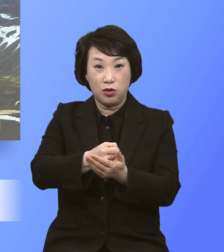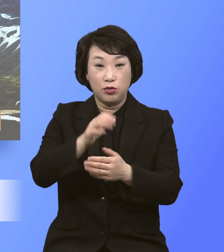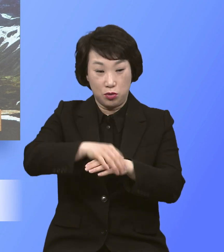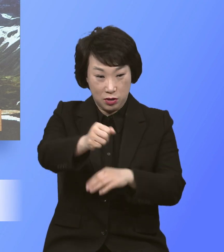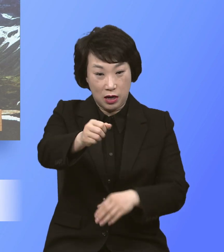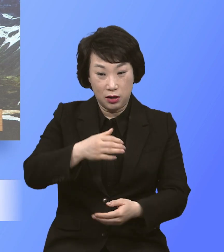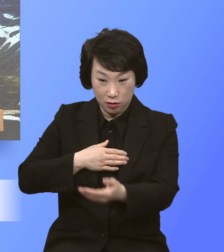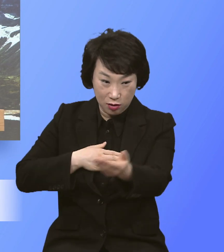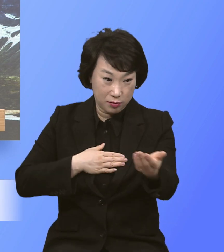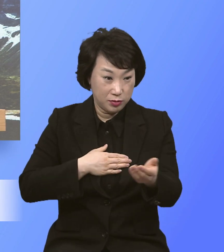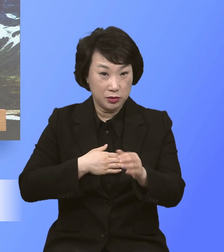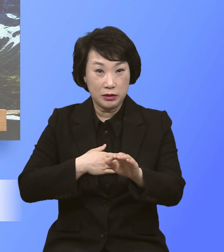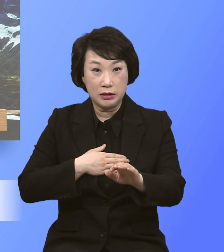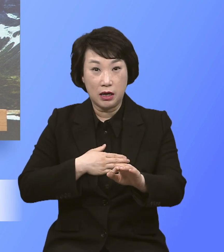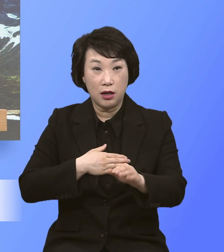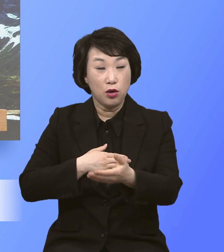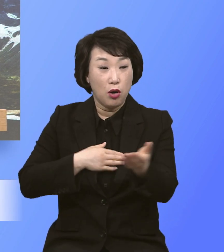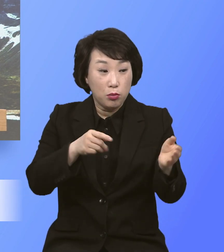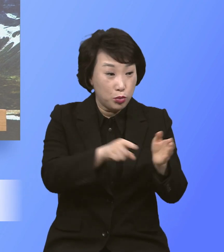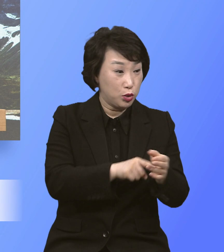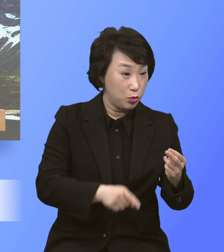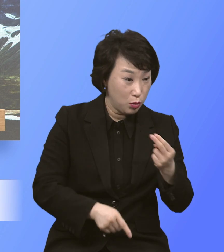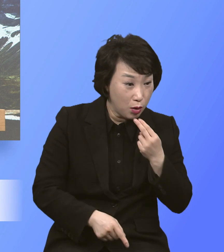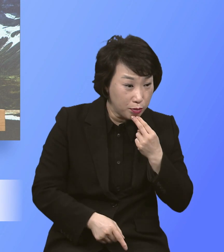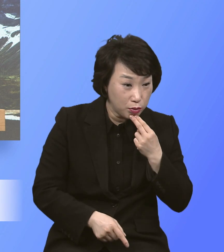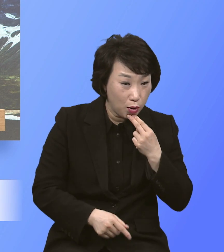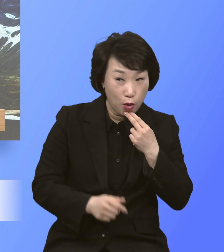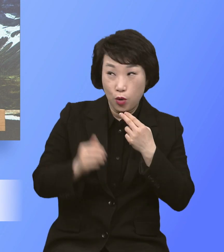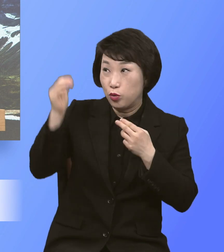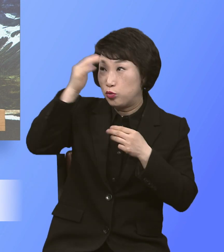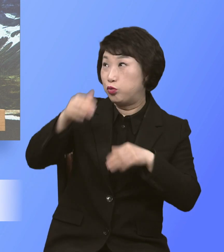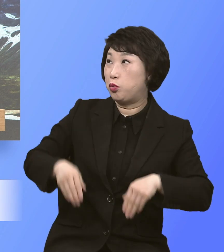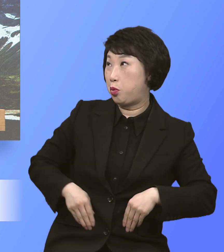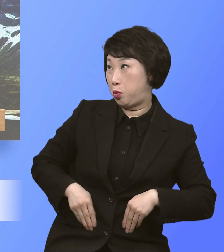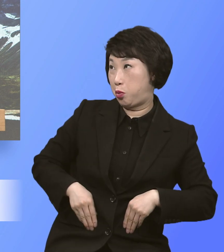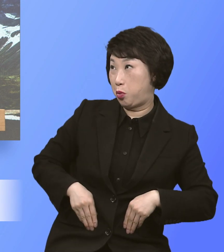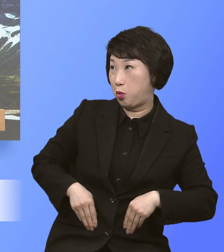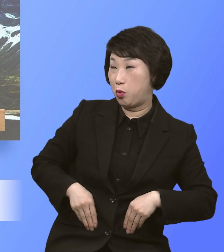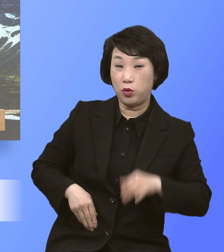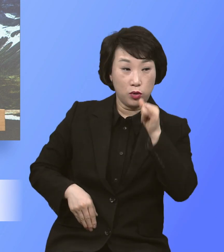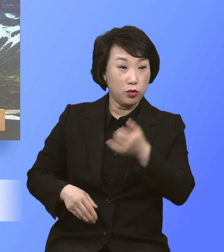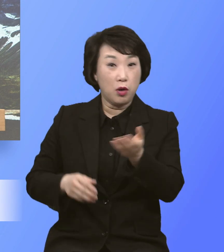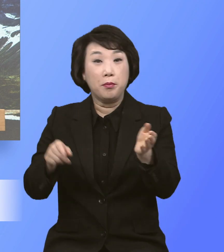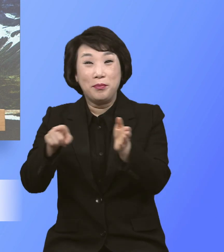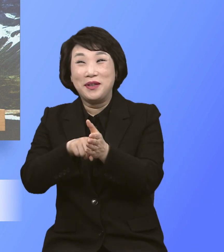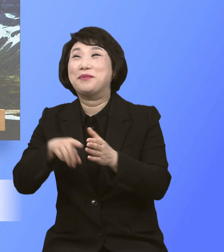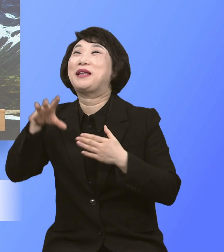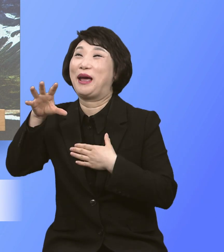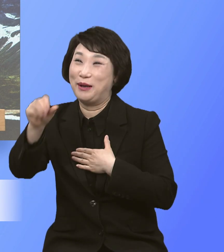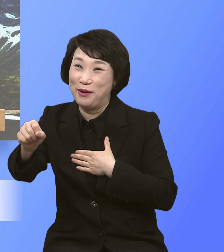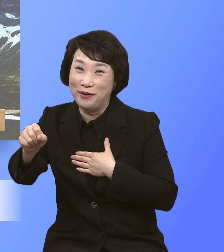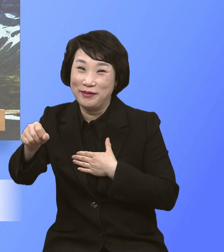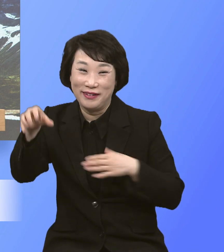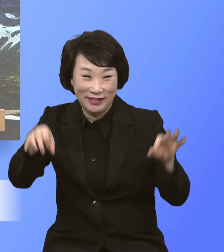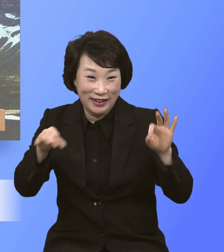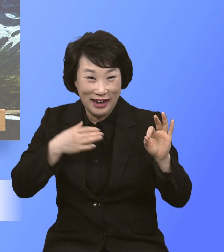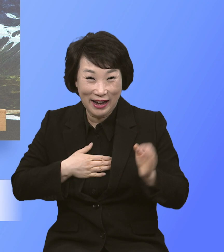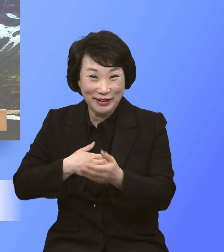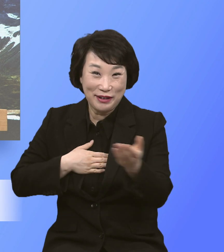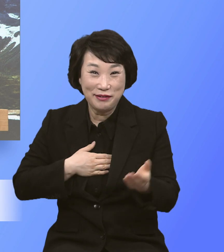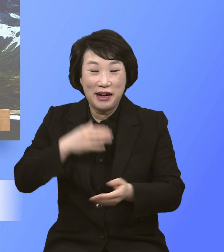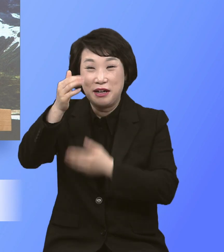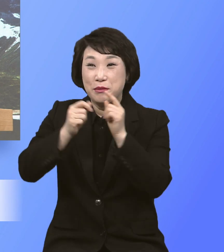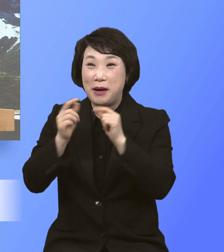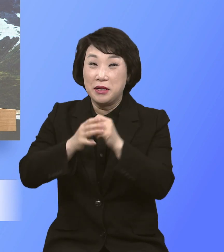달려있으니, 안 믿으면 구경꾼, 믿으면 내 것. 여러분